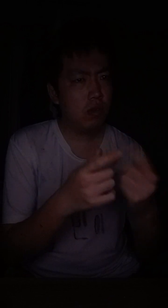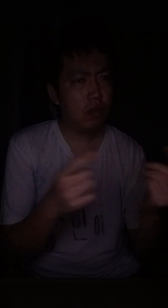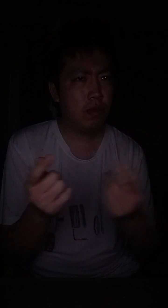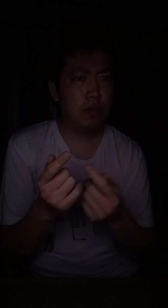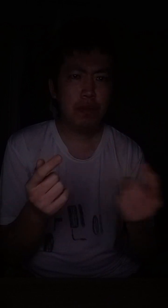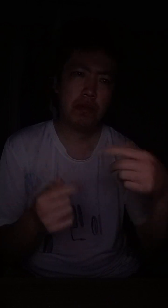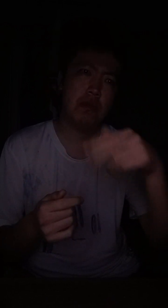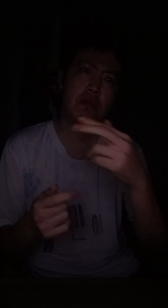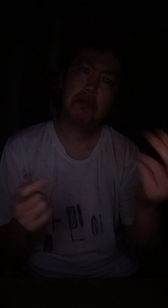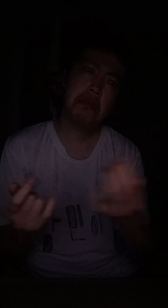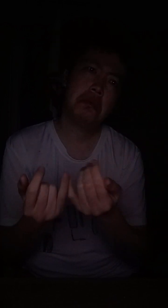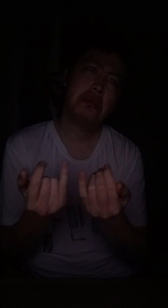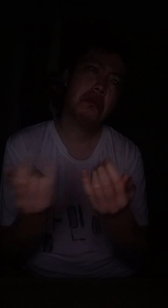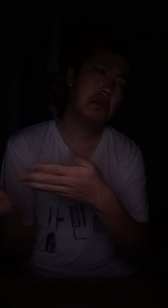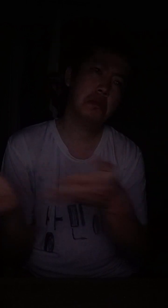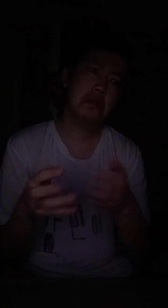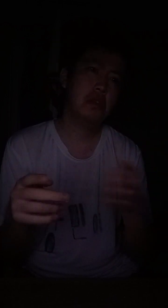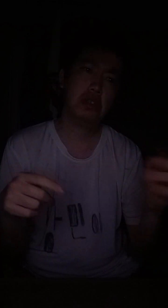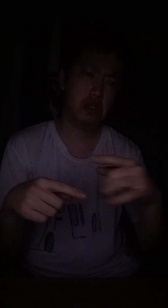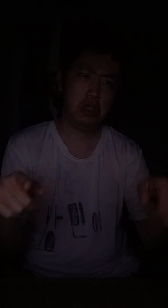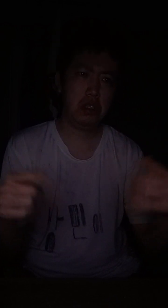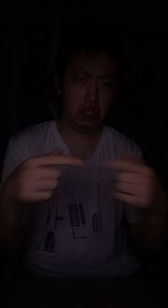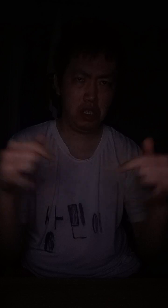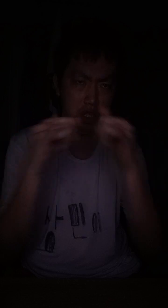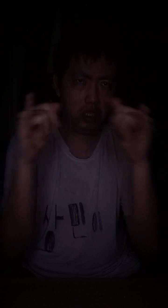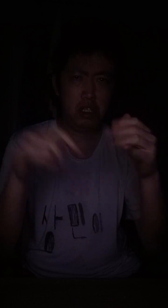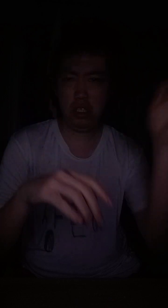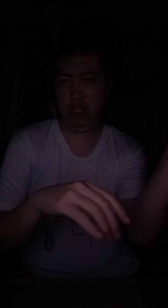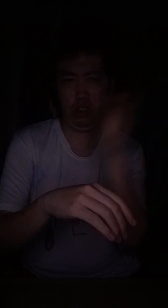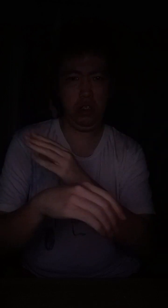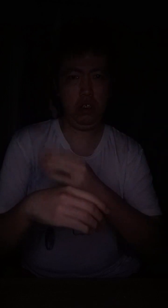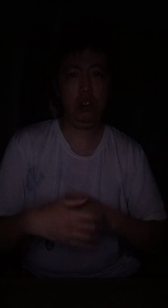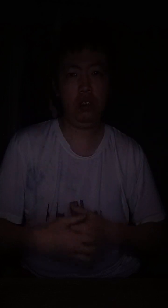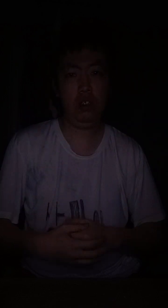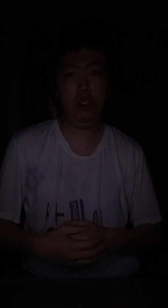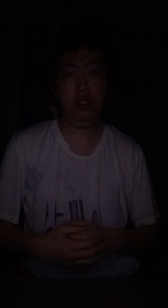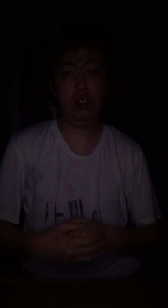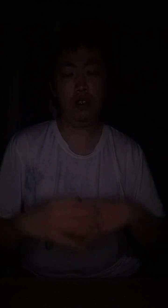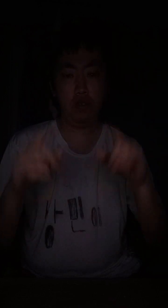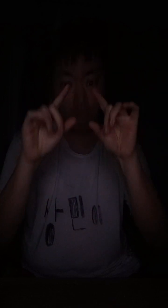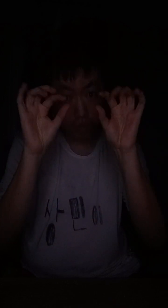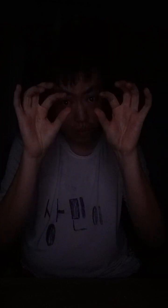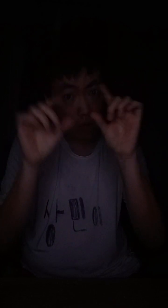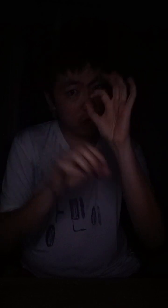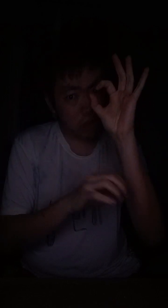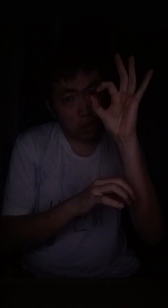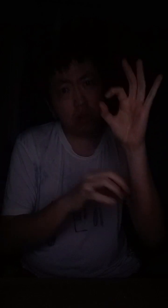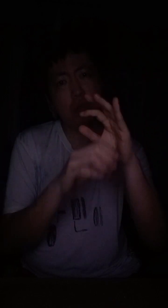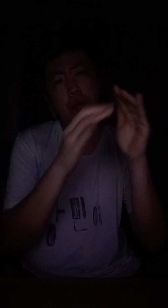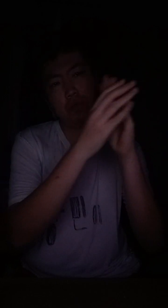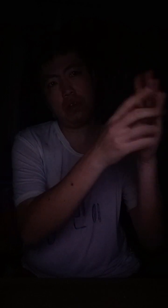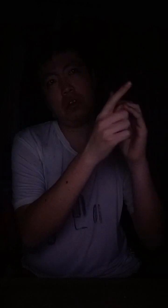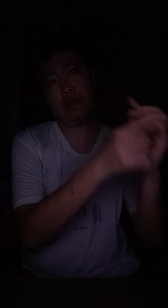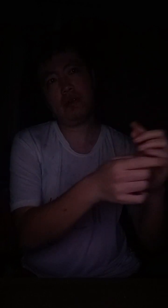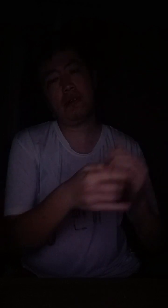했었고 기준이 별다르게 가이드라인이 있지는 않았었어요. 몰카 탐지 장비 부족도 문제입니다.